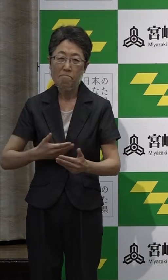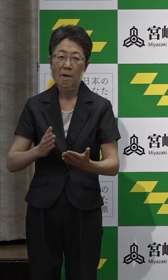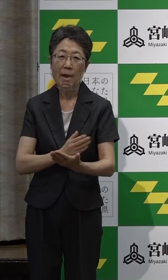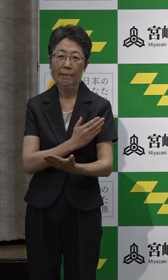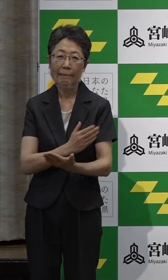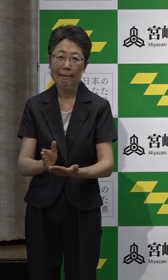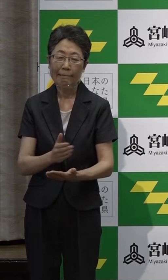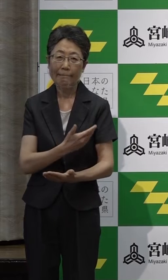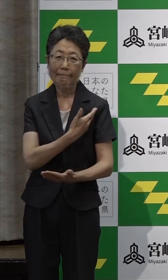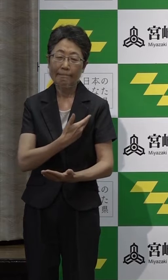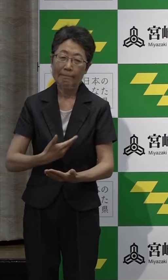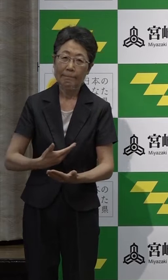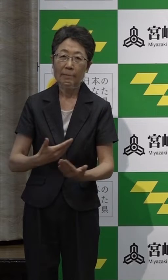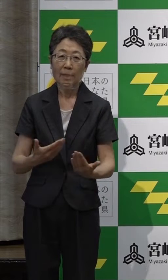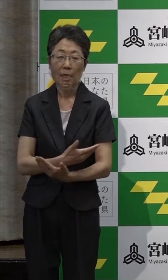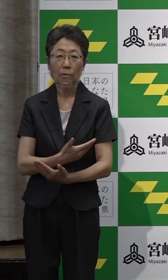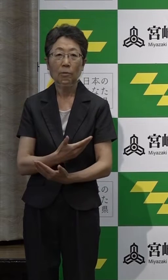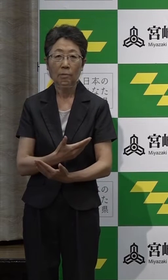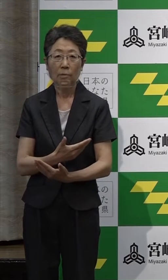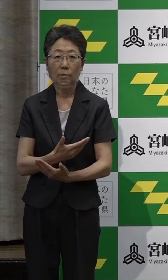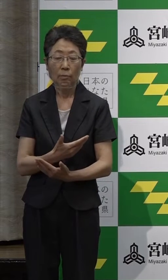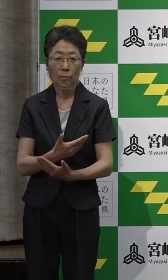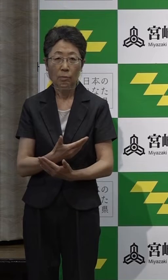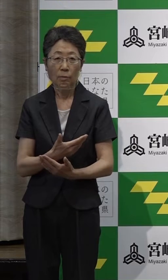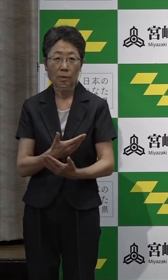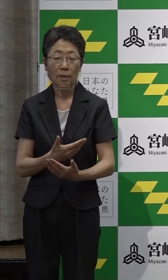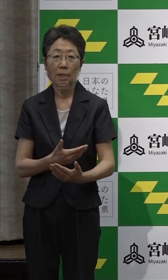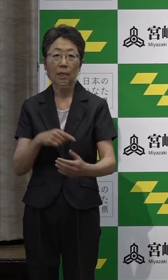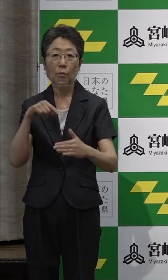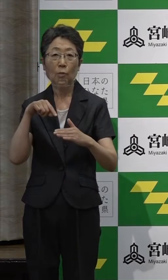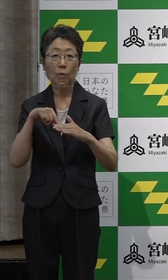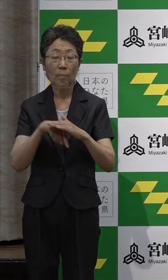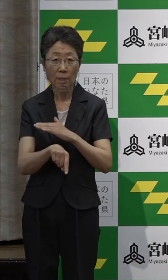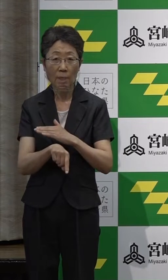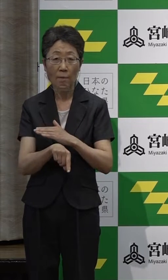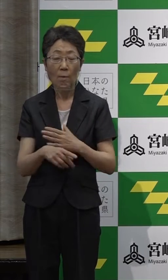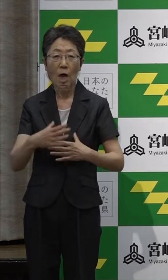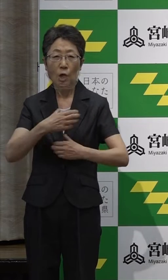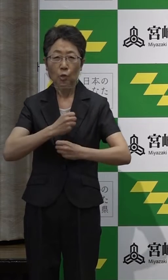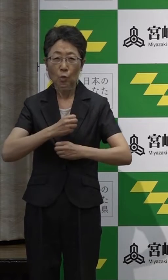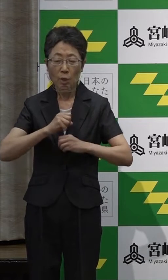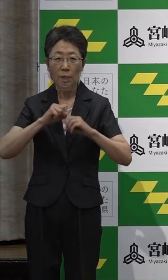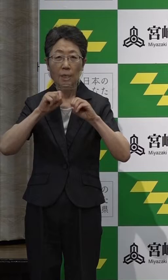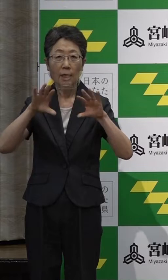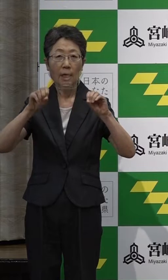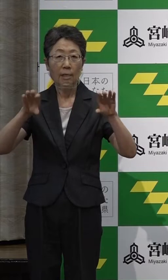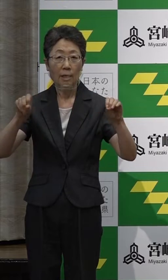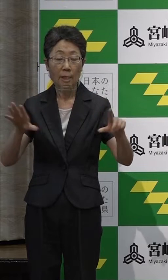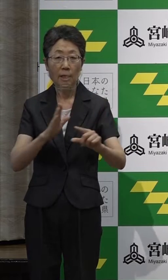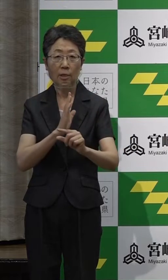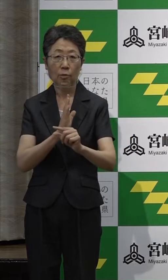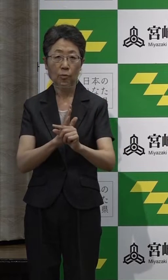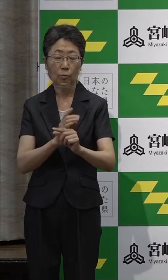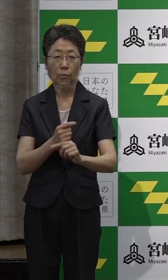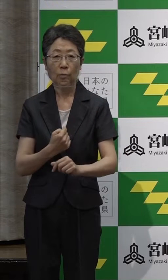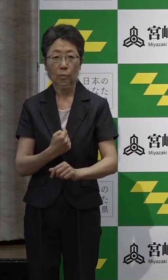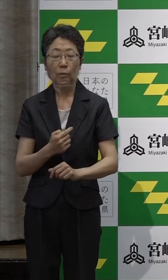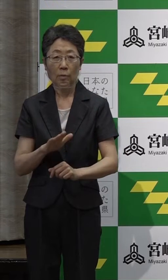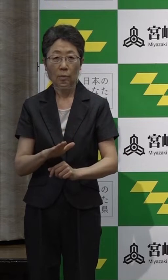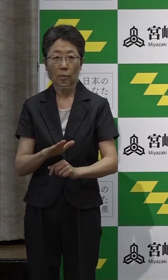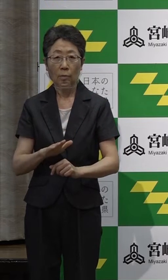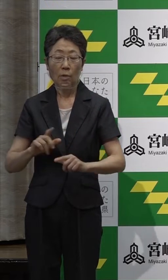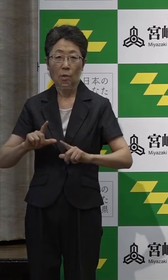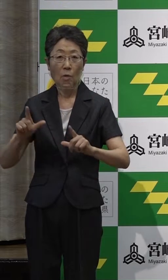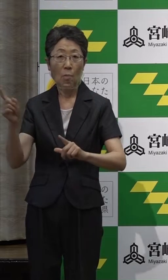そこういう早めの注意喚起を行っているところであります。大変これから東京も含めてですね、感染急拡